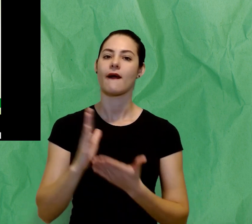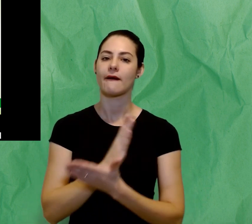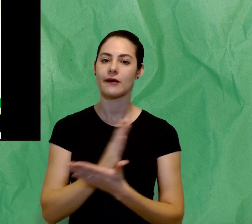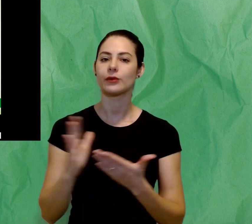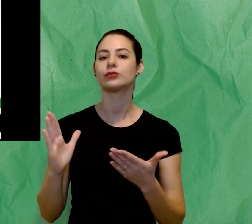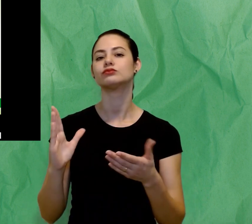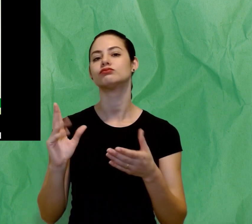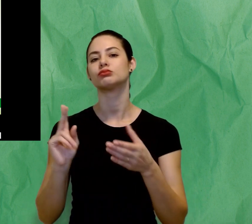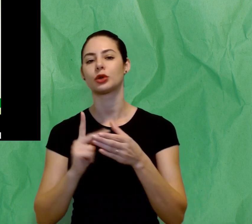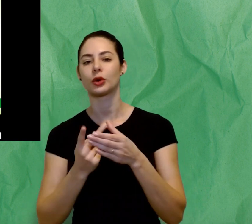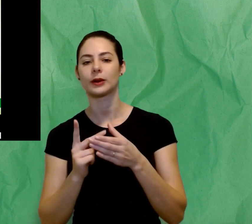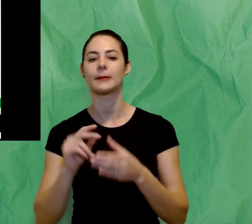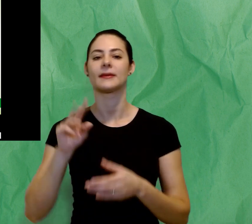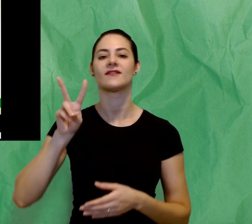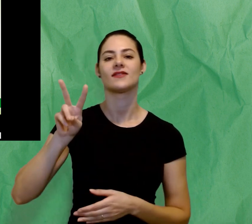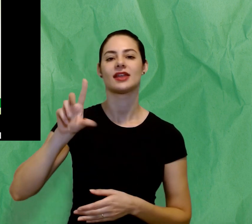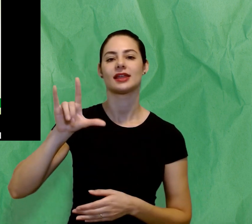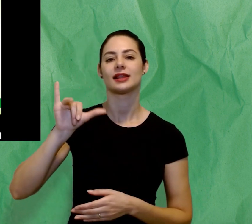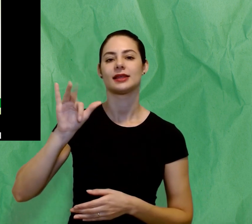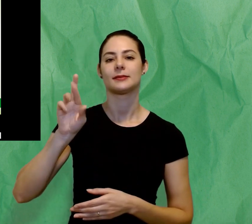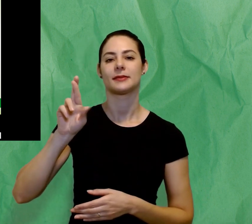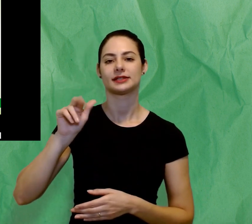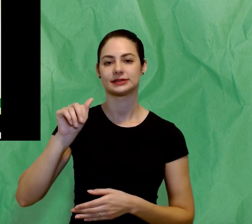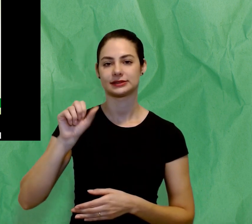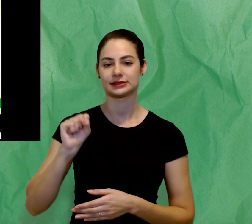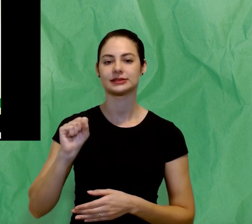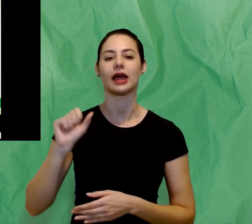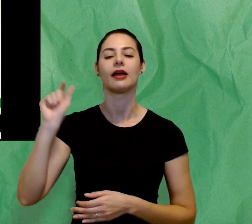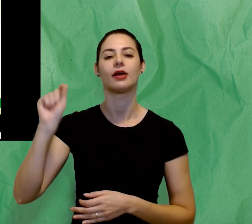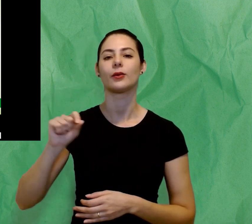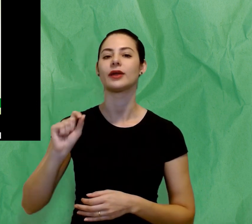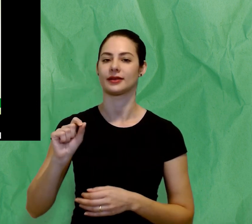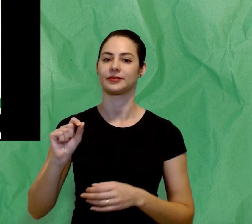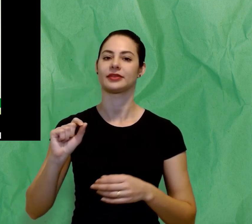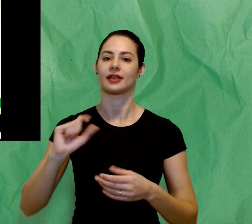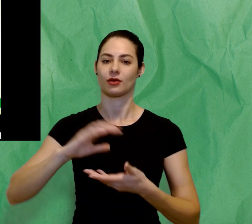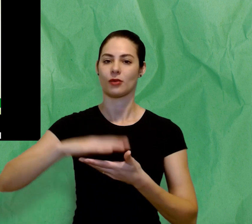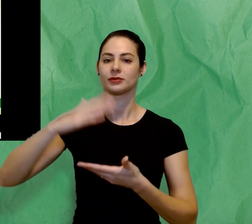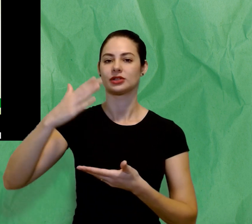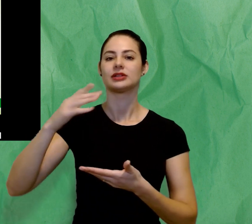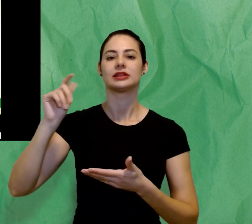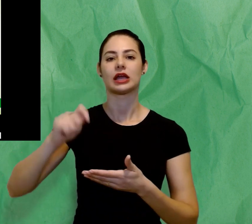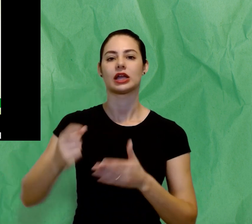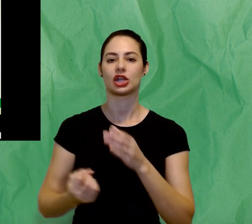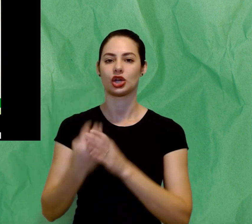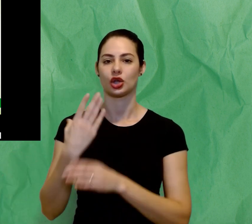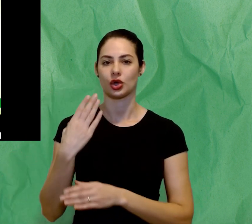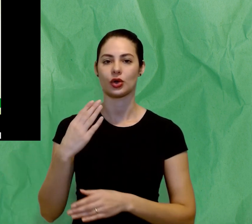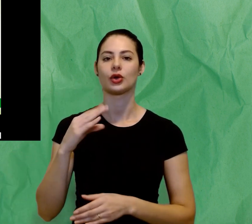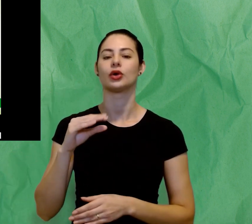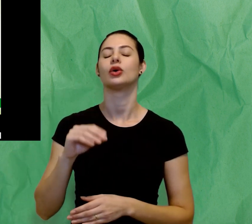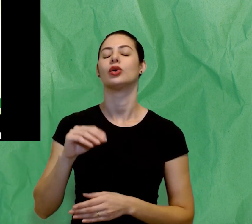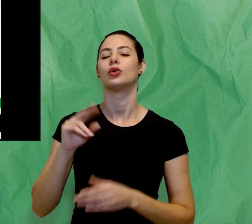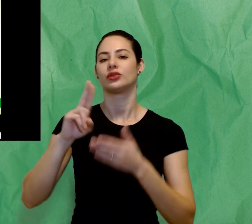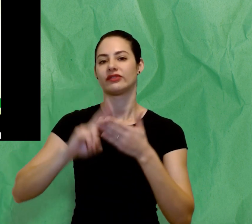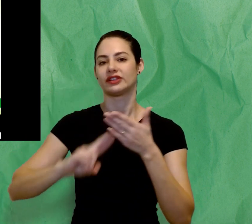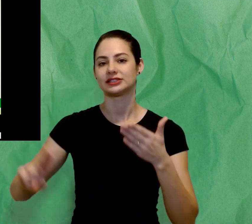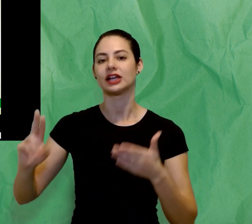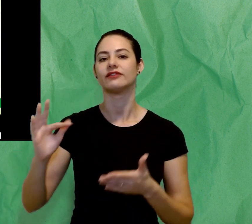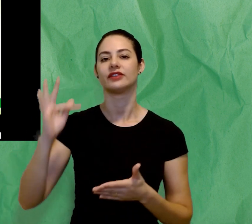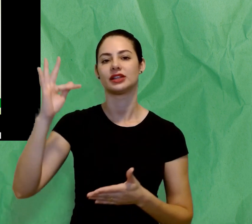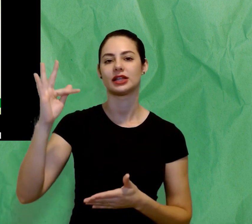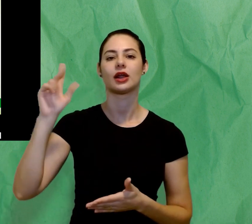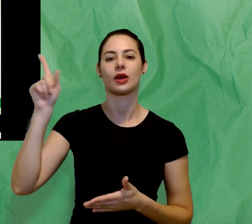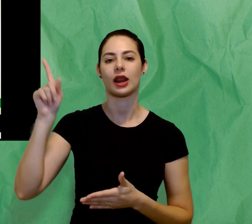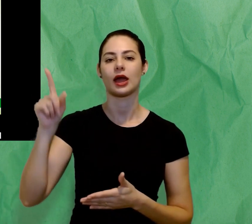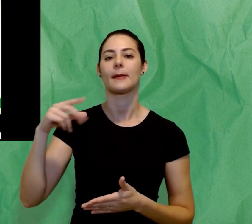o VLibras, que é um software leitor de tela, criado pela Universidade Federal da Paraíba em parceria com o Ministério